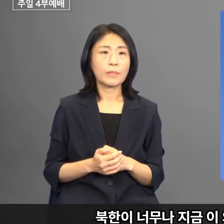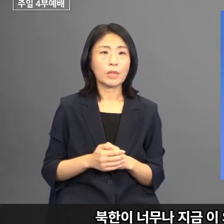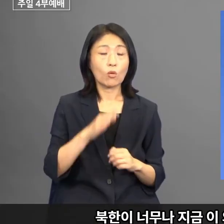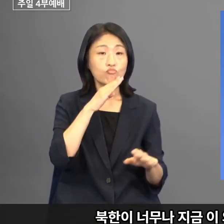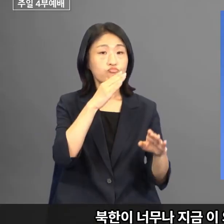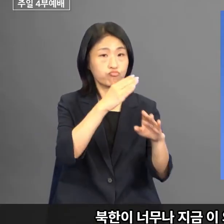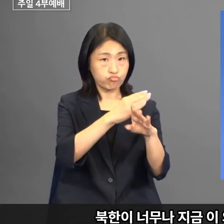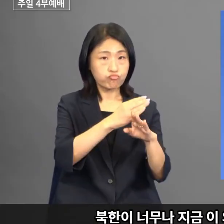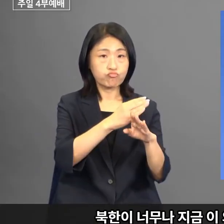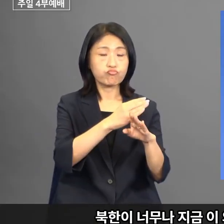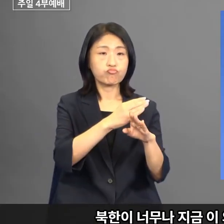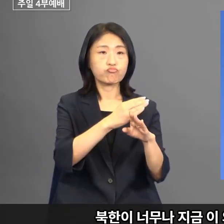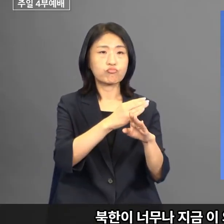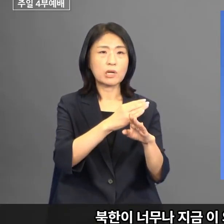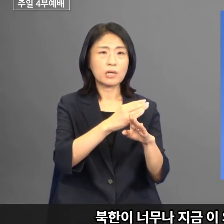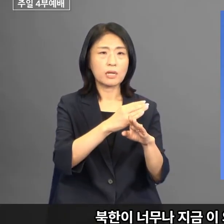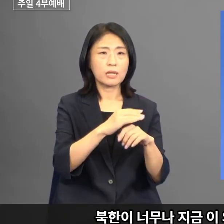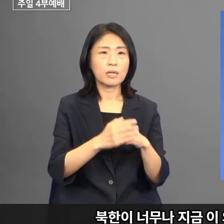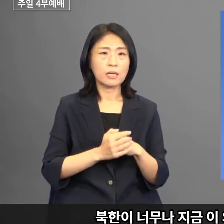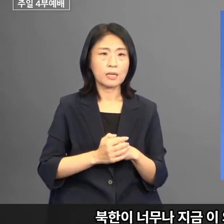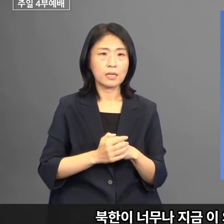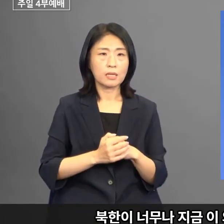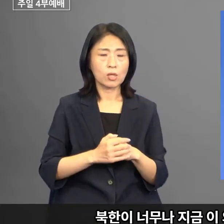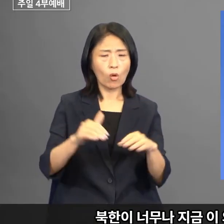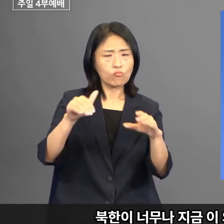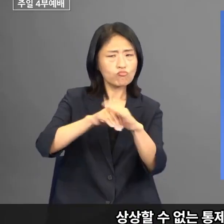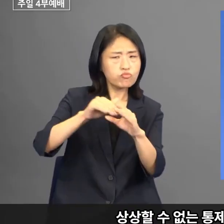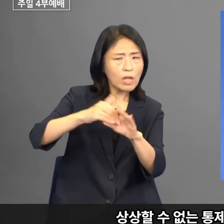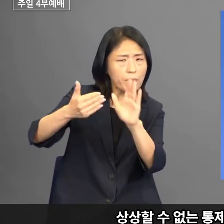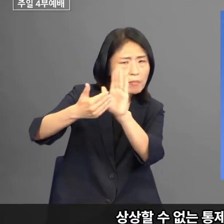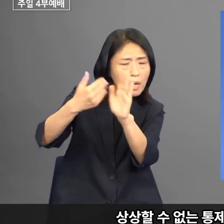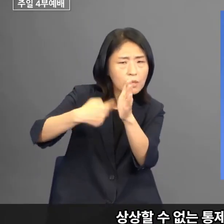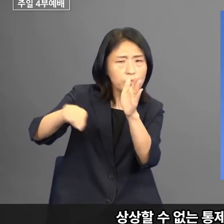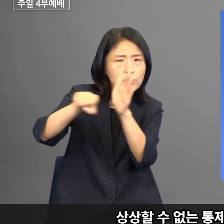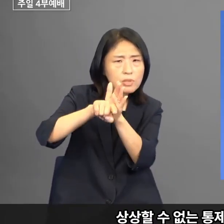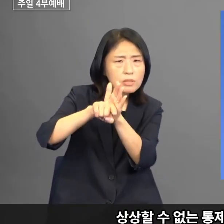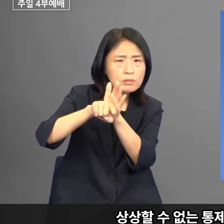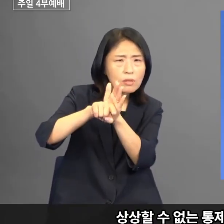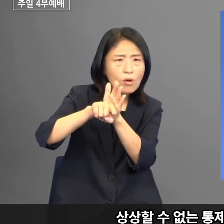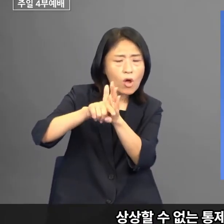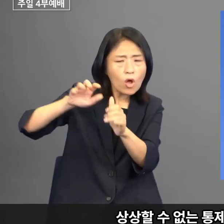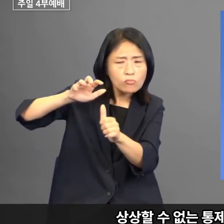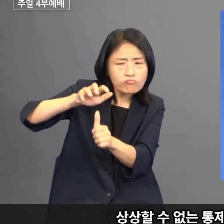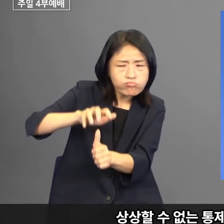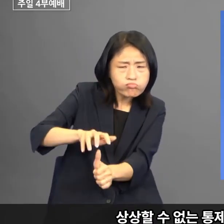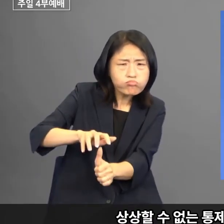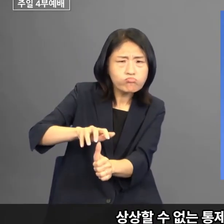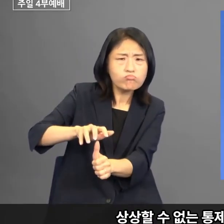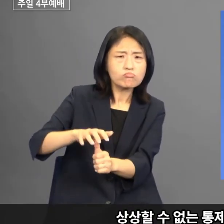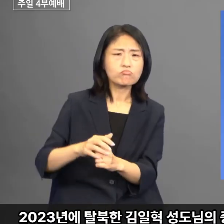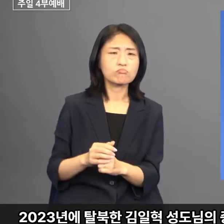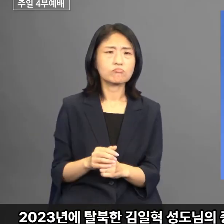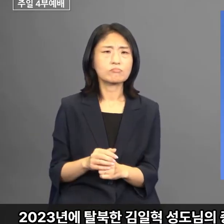북한이 너무나 지금 이 외부의 문화 차단을 위해서 상상할 수 없는 통제를 하고 있다는 겁니다.